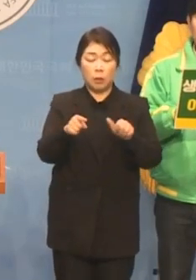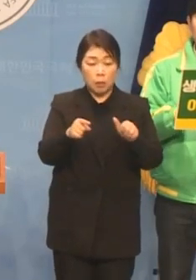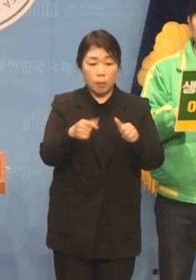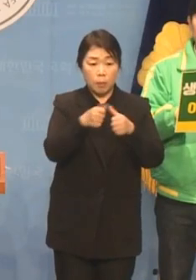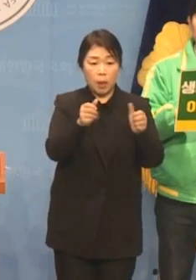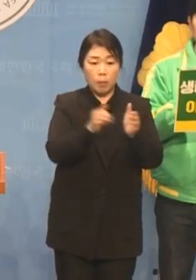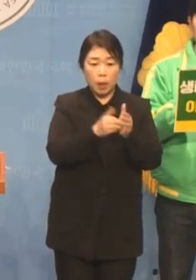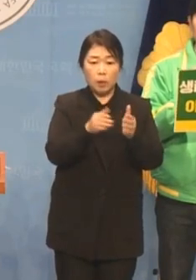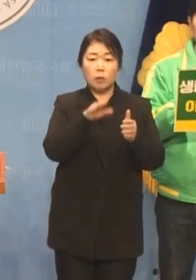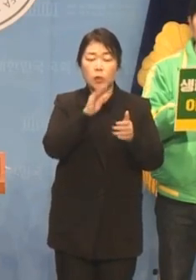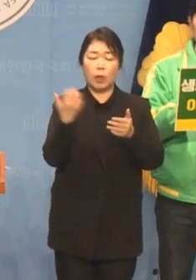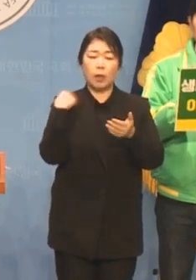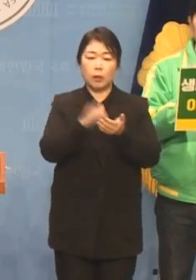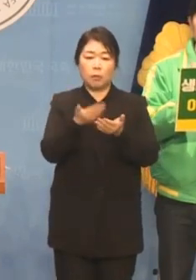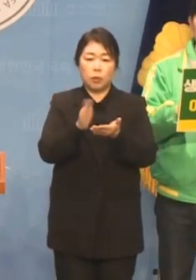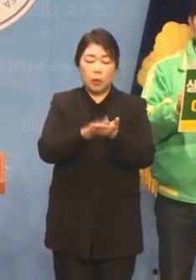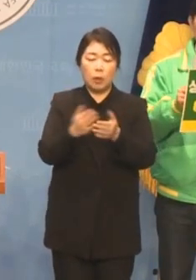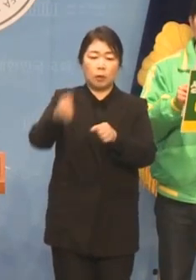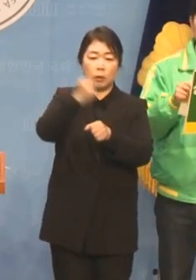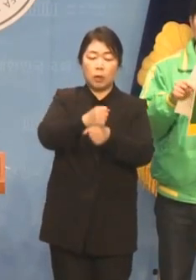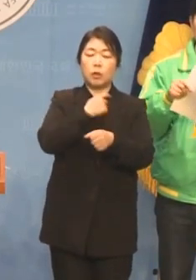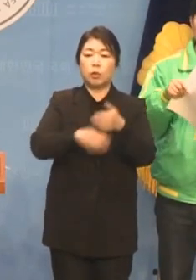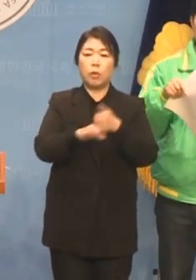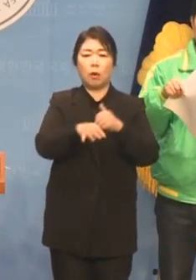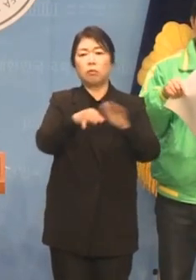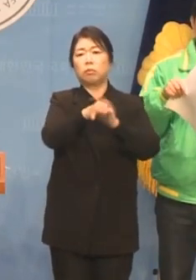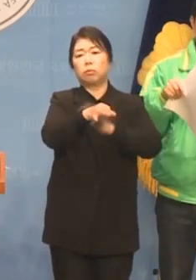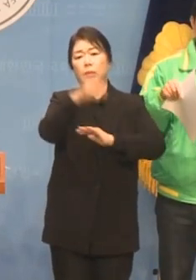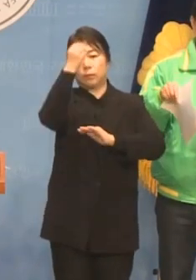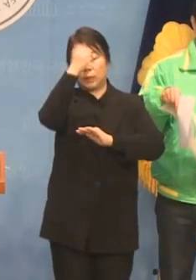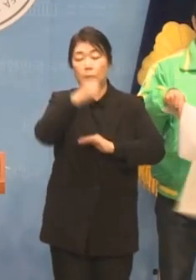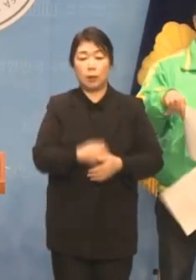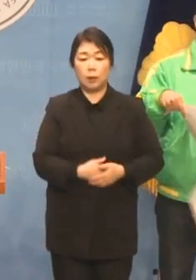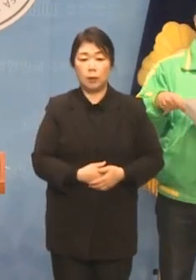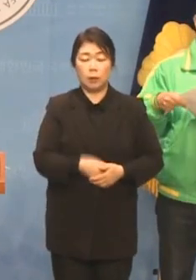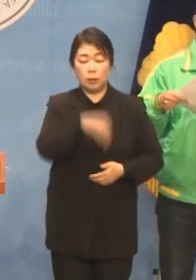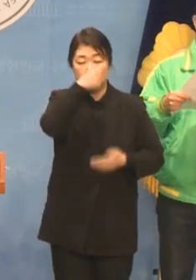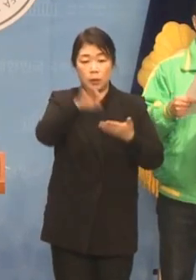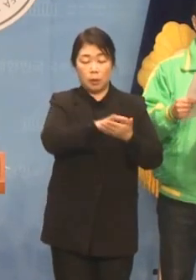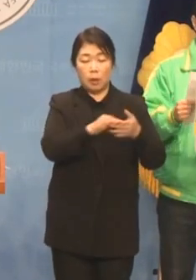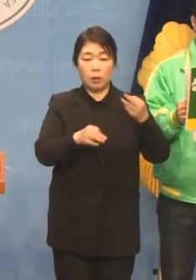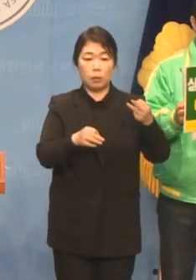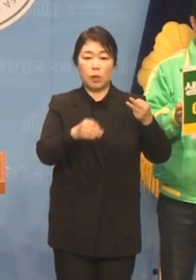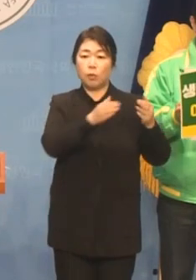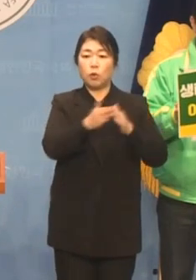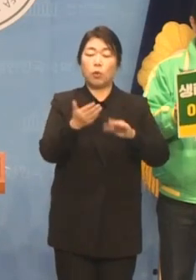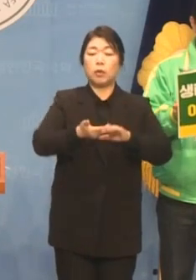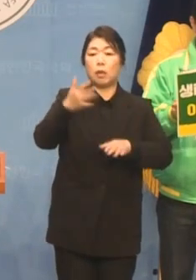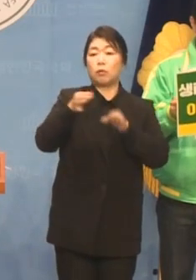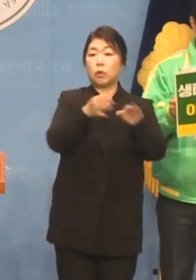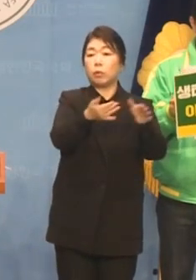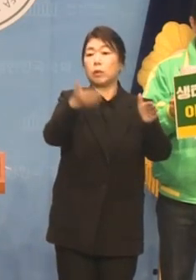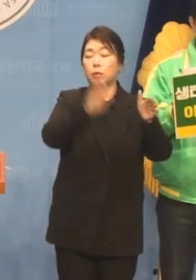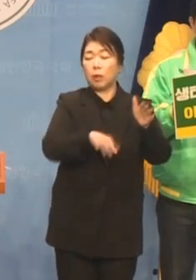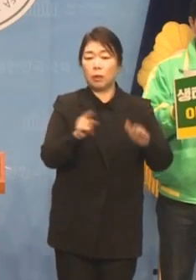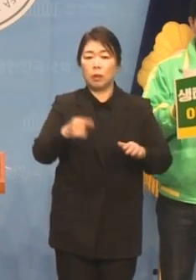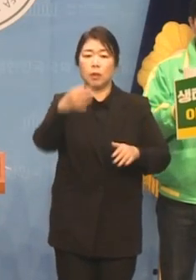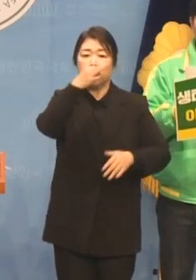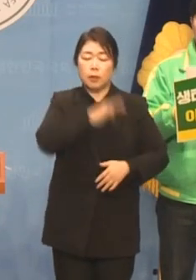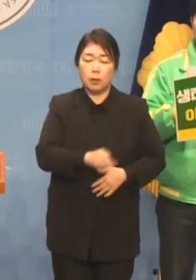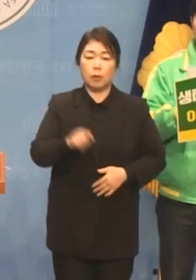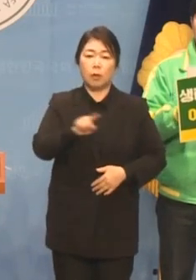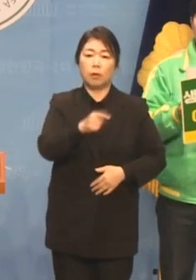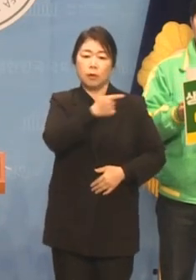수도 없습니다 지균 발전이라는 허울로 예산 13조원을 이상을 투입을 하지만 그 이익은